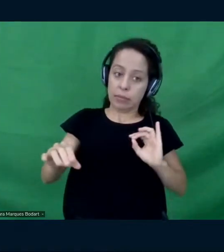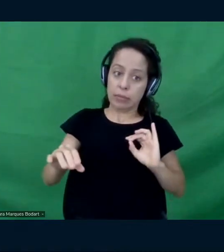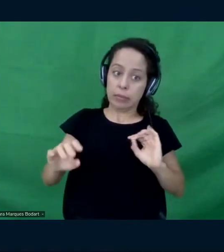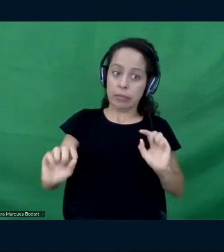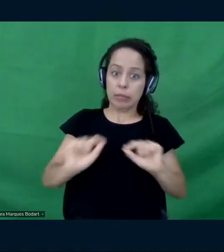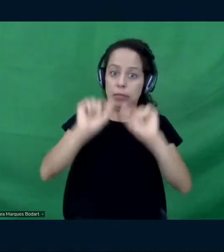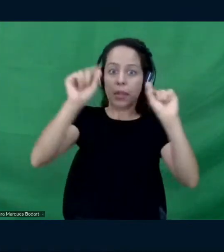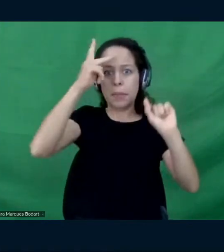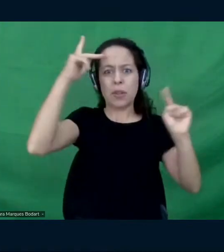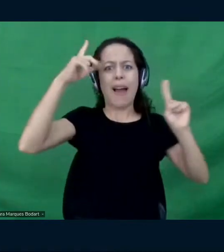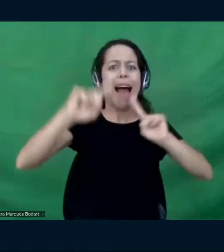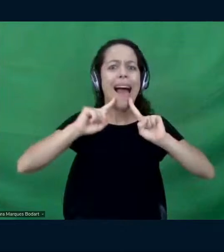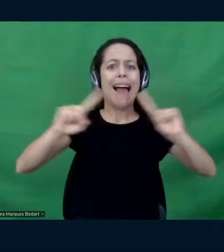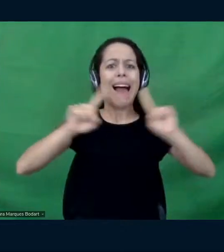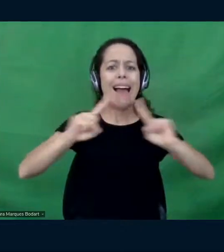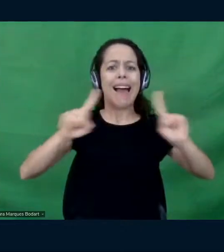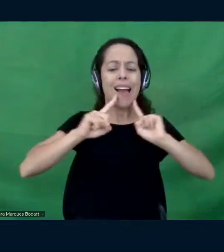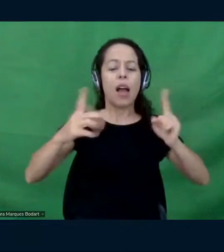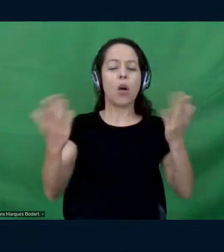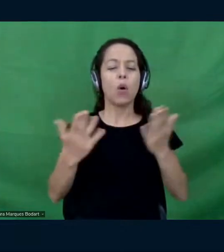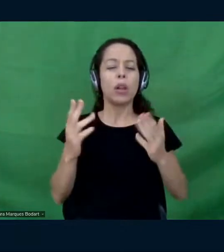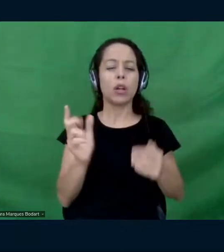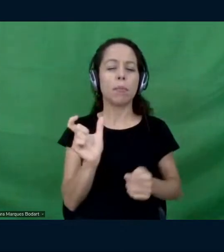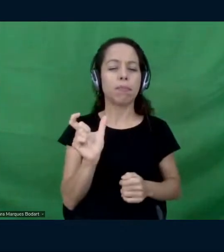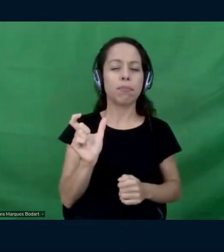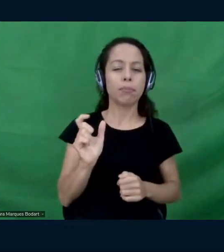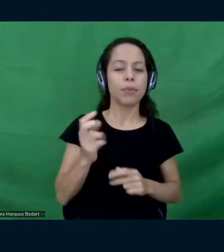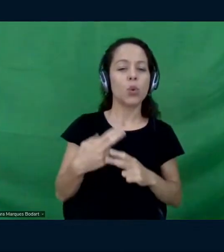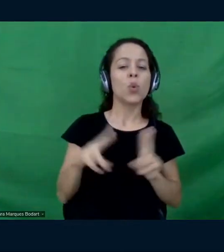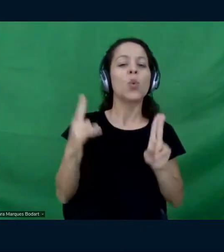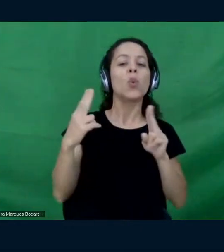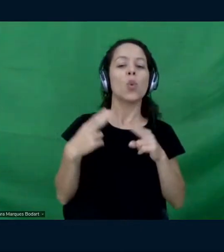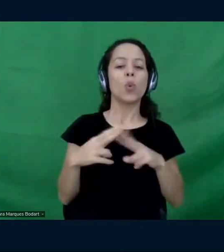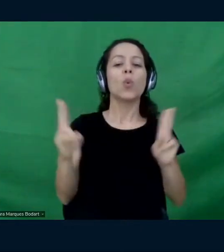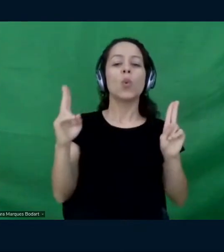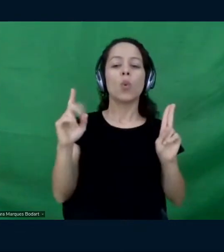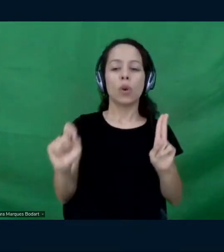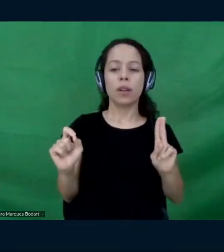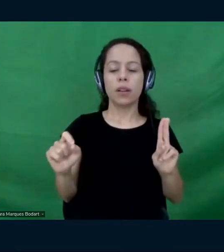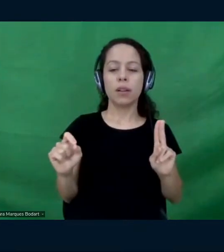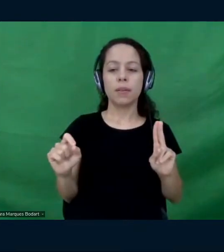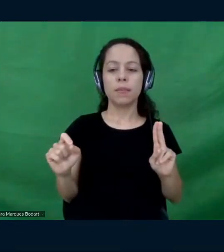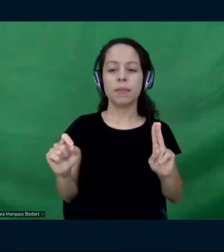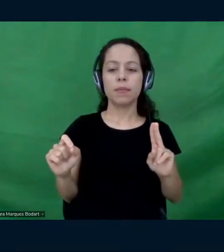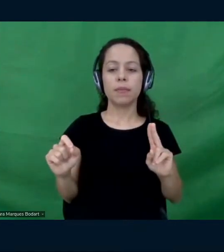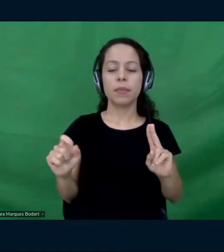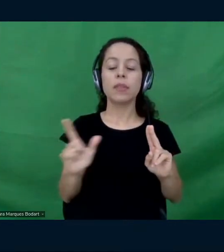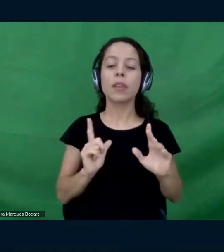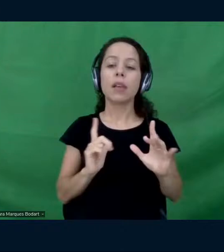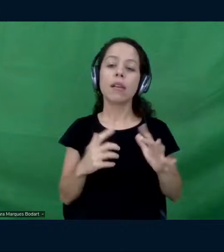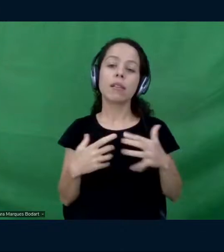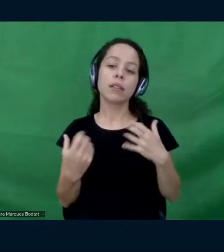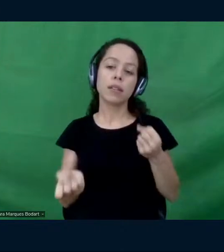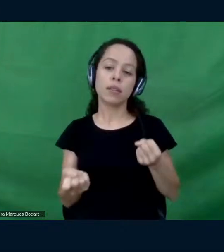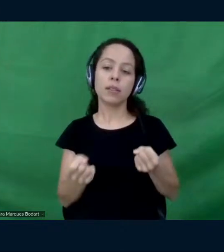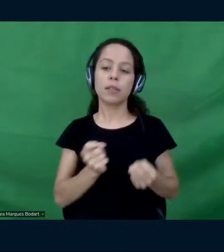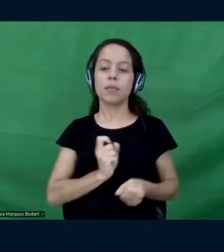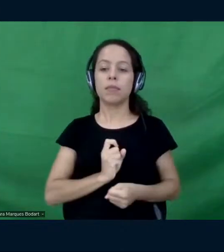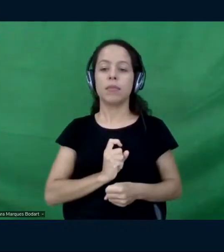reclamação em relação a isso, agora se criou um novo nome, que é o admitido o ensino